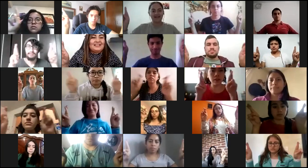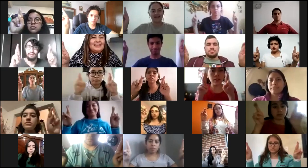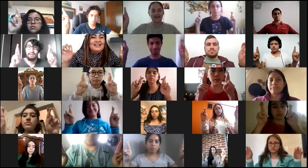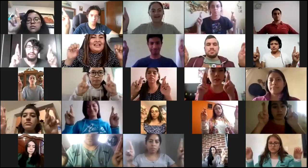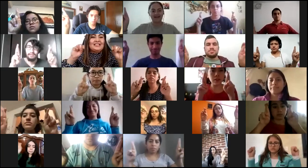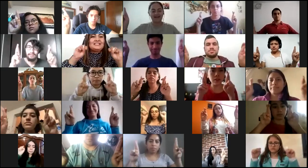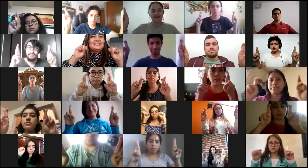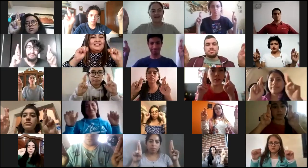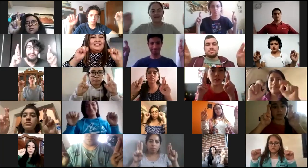S.